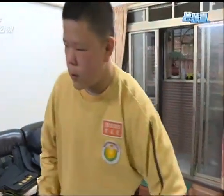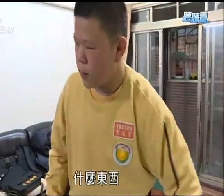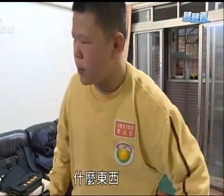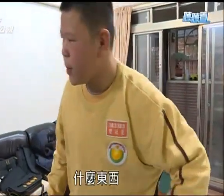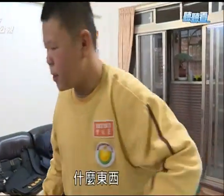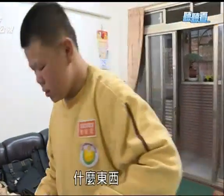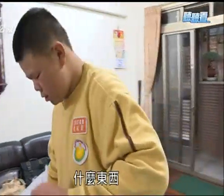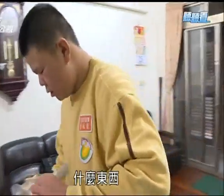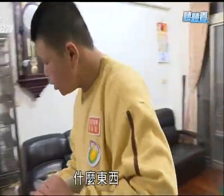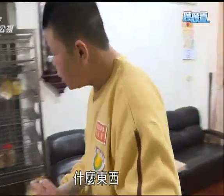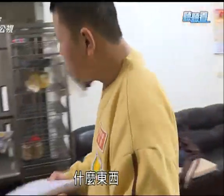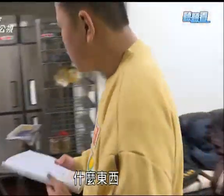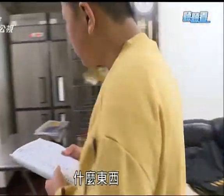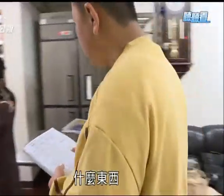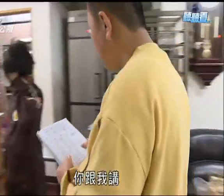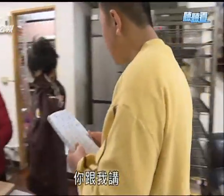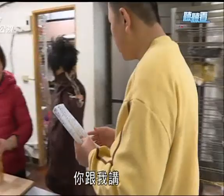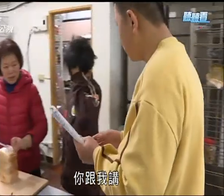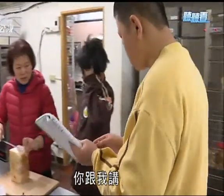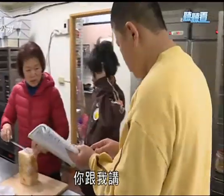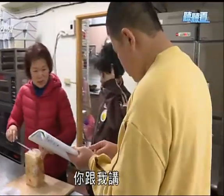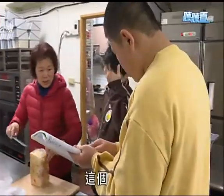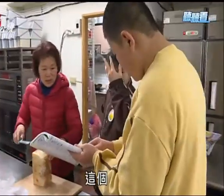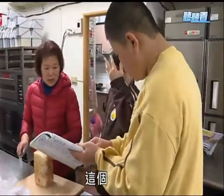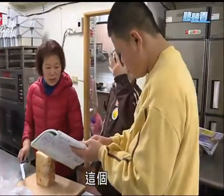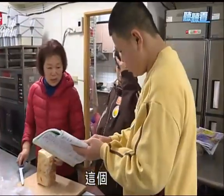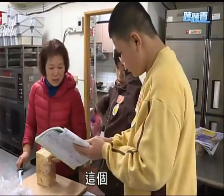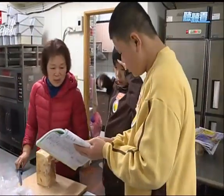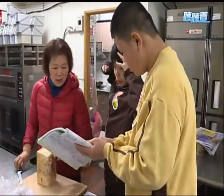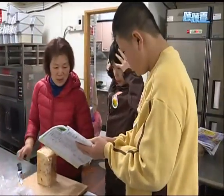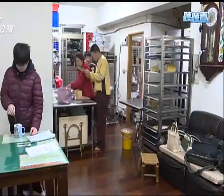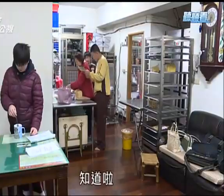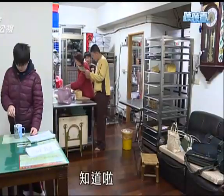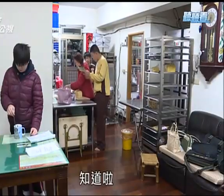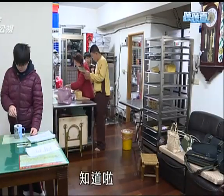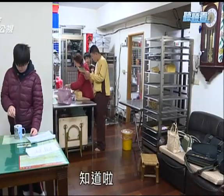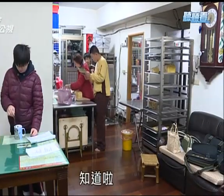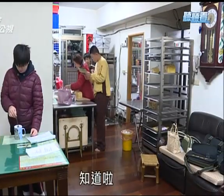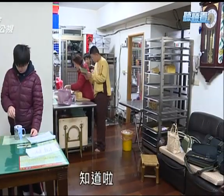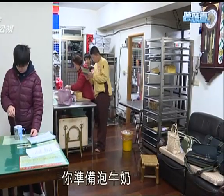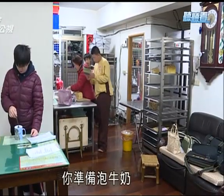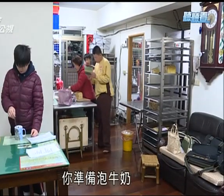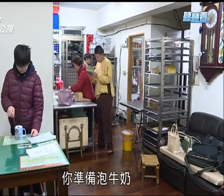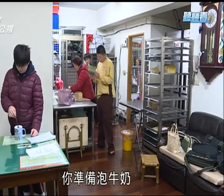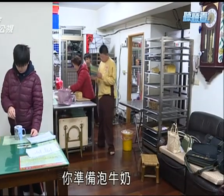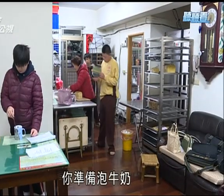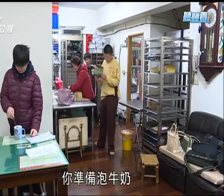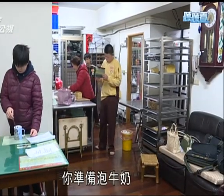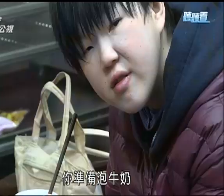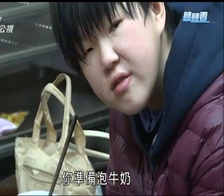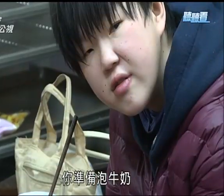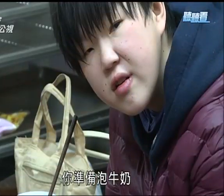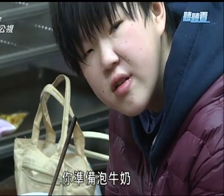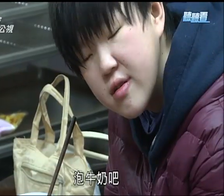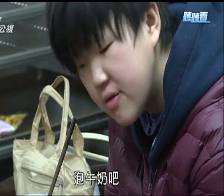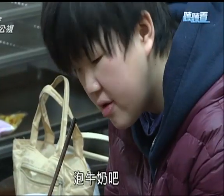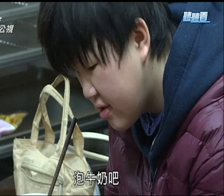坐去，坐下。这个。 来啦，你准备放牛奶。放牛奶吗？